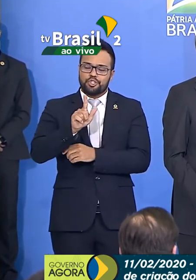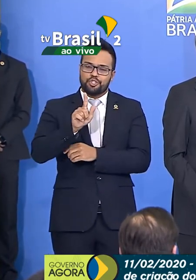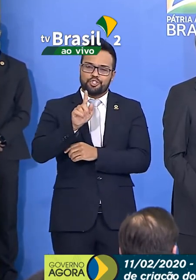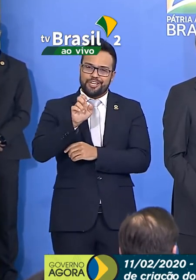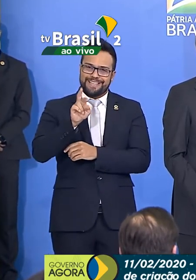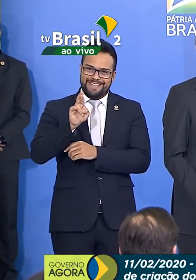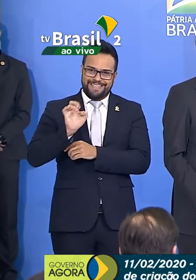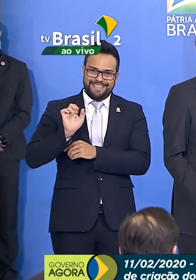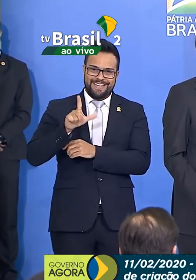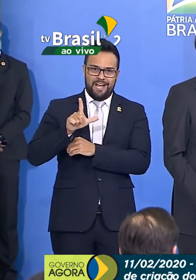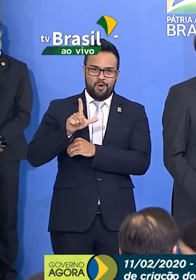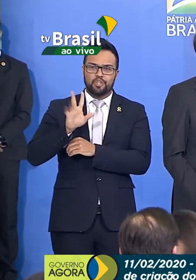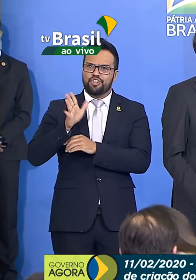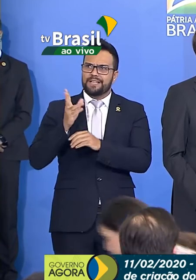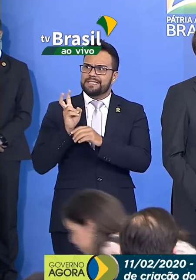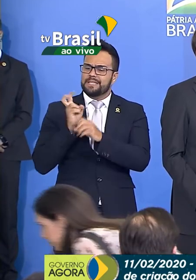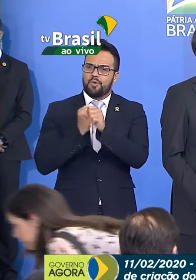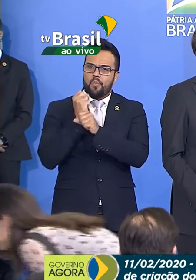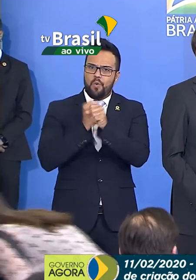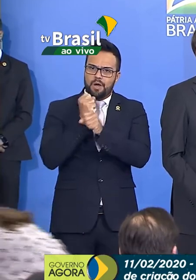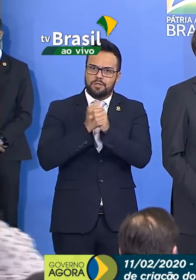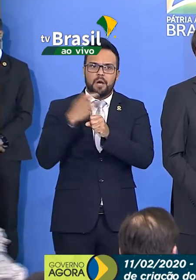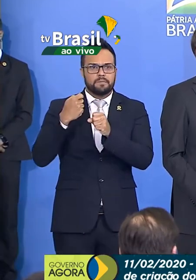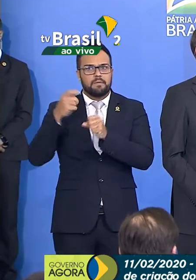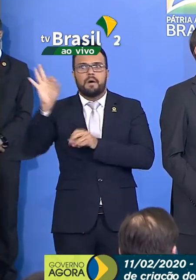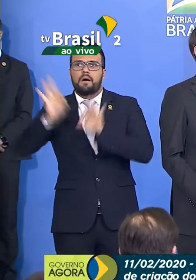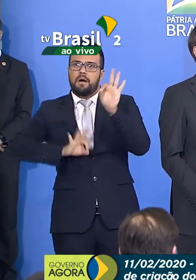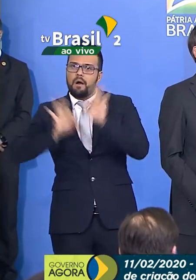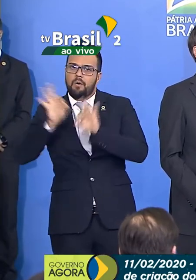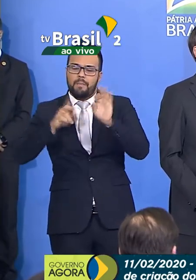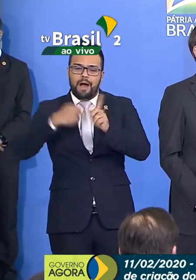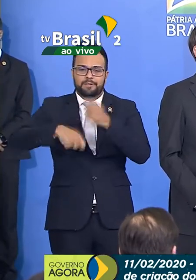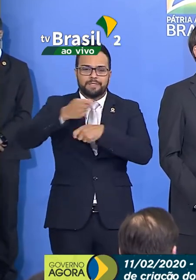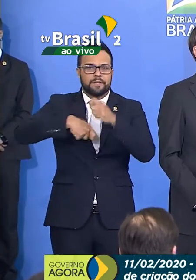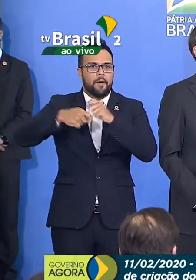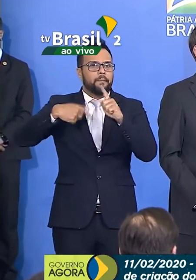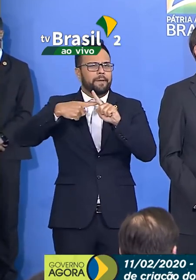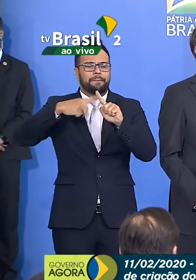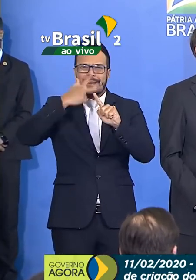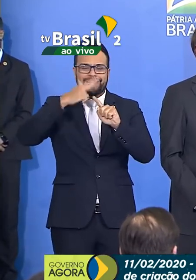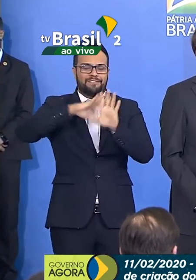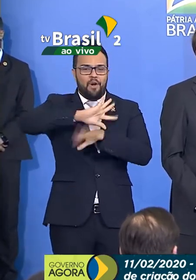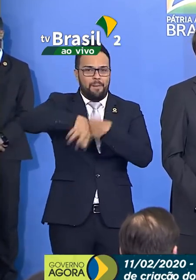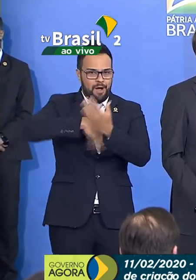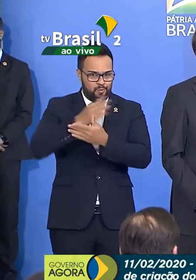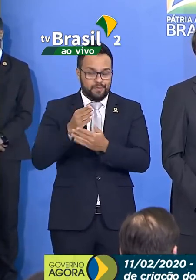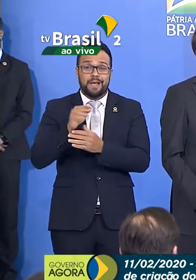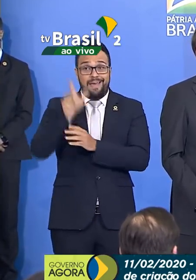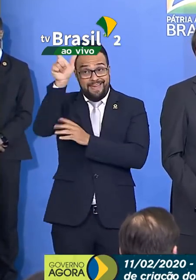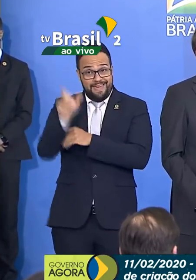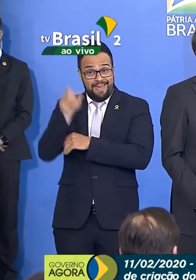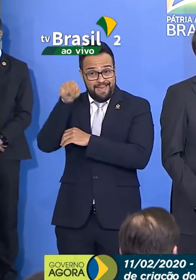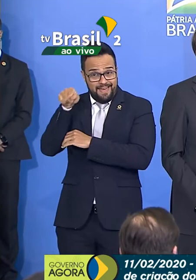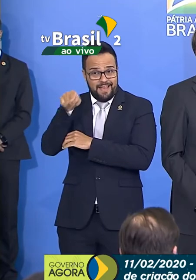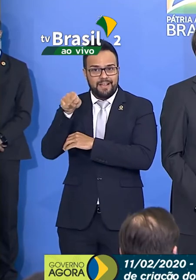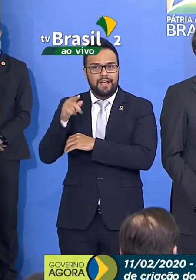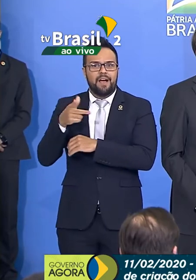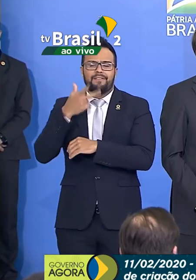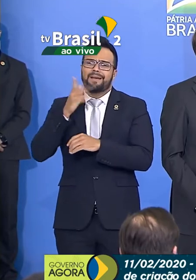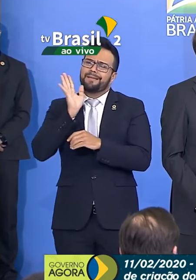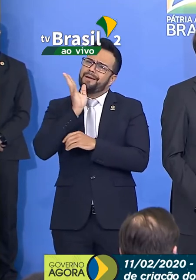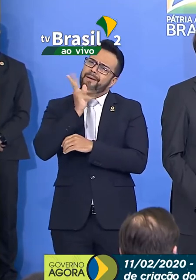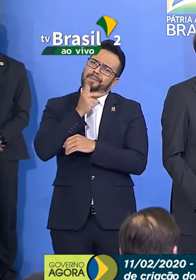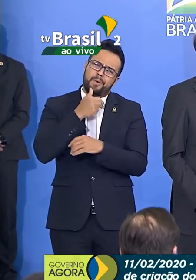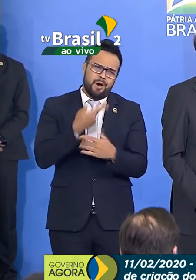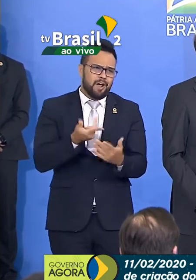SIG, depois dele comandar 5 anos, teve que dar uma ajeitada na administração, que estava tudo de cabeça para baixo. E o Teixeirão achava muito demorada